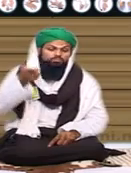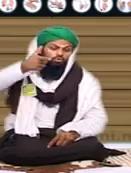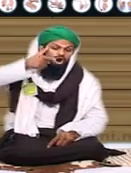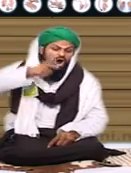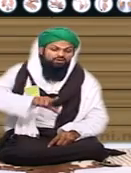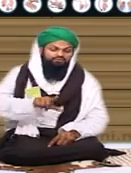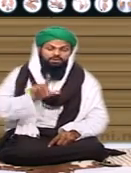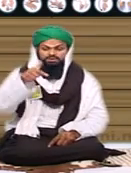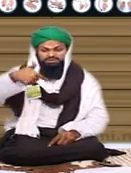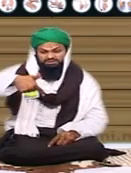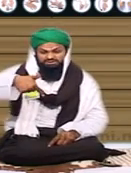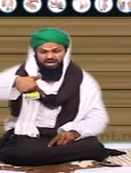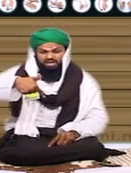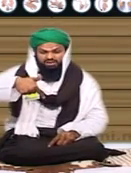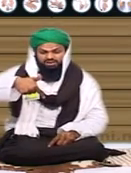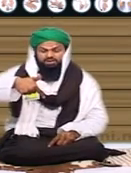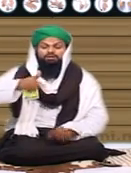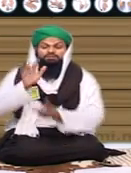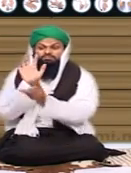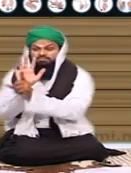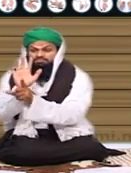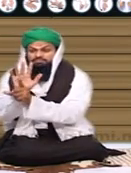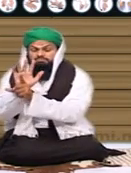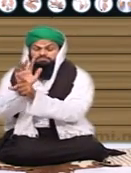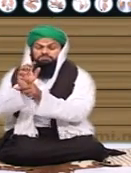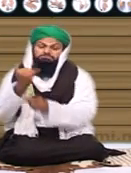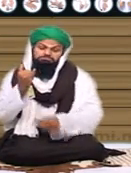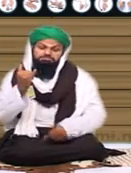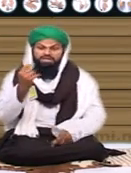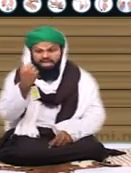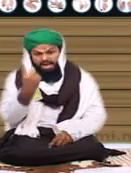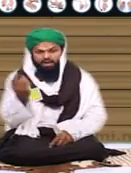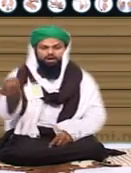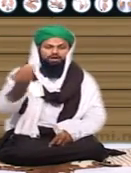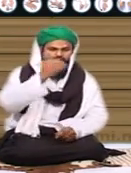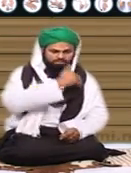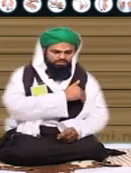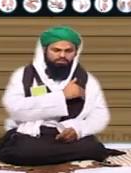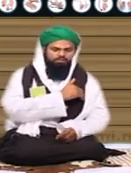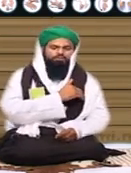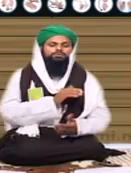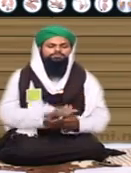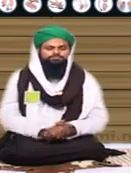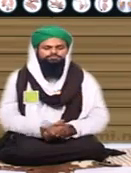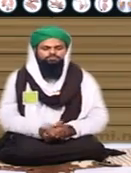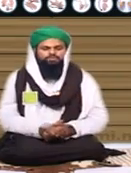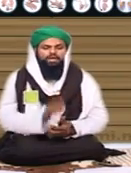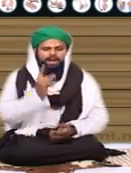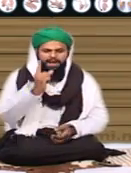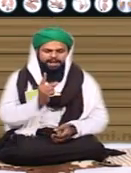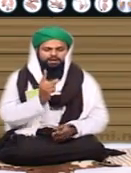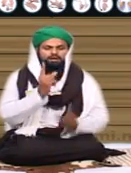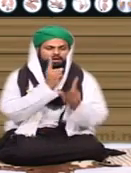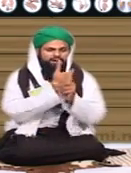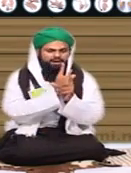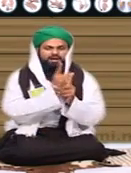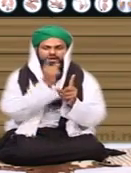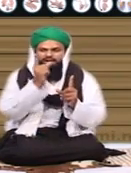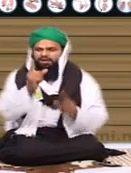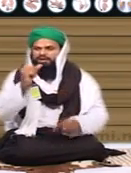بھائیوں کو دعوت دیں گے تو ایک آدھ تو آپ کی دعوت پر آ ہی جائے. تو اس طرح ہر بھائی ہمارا ایک اسلامی بھائی کو یہاں